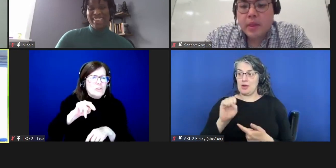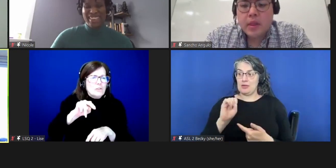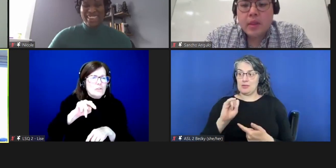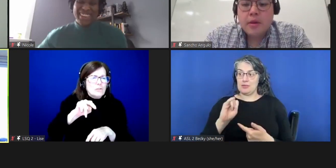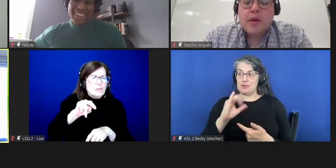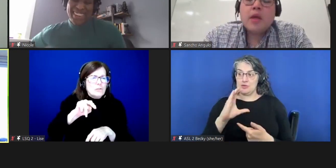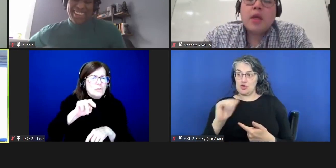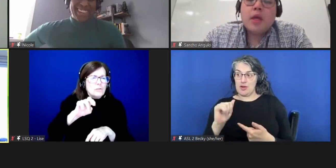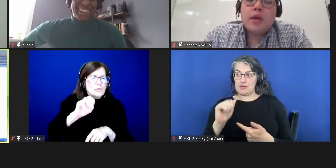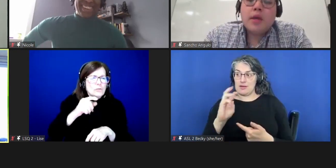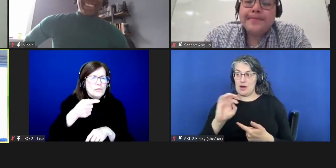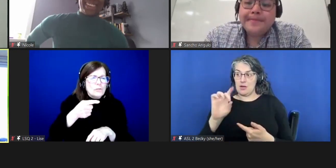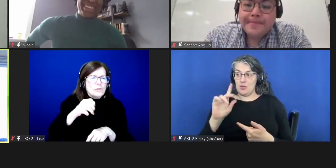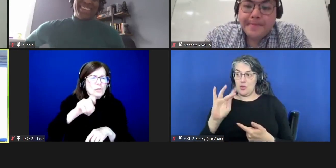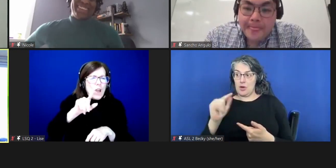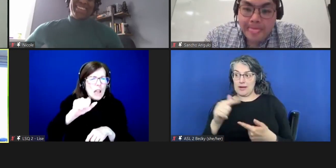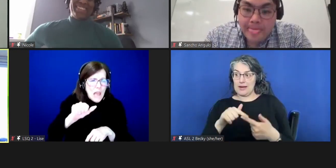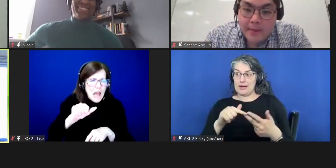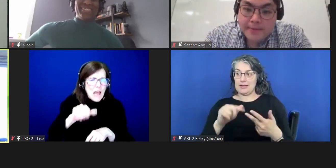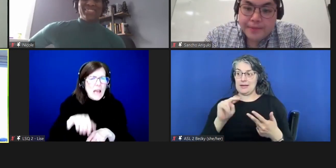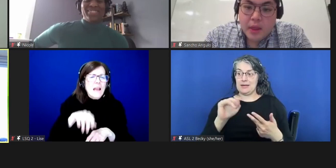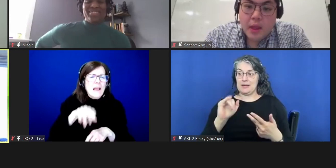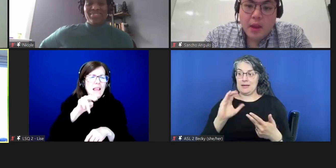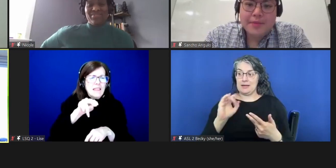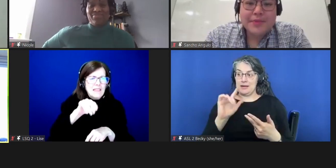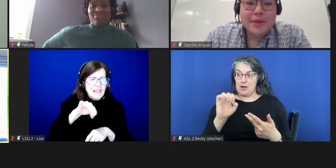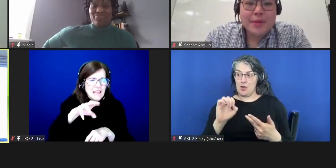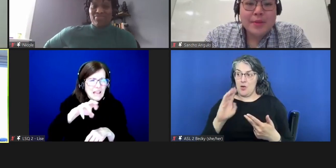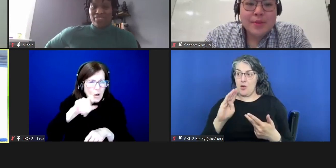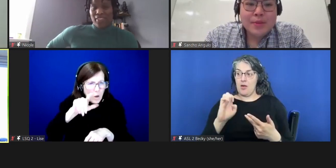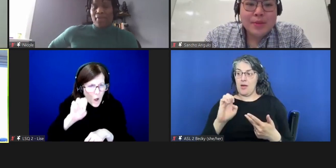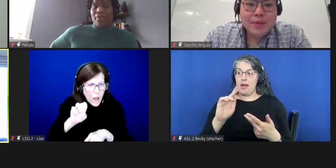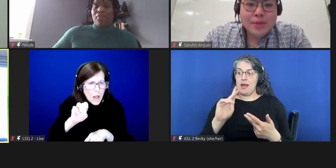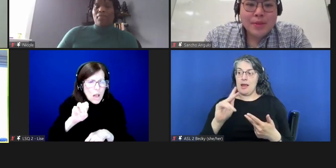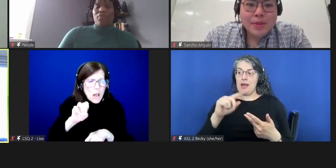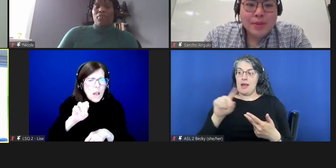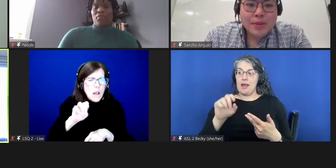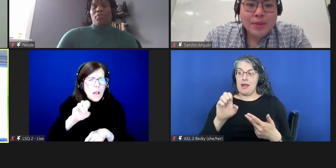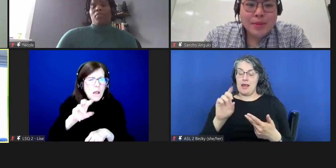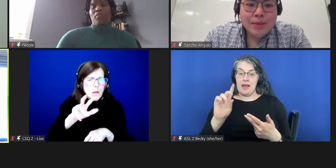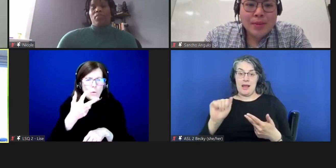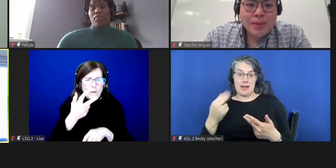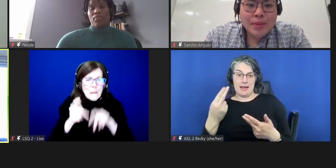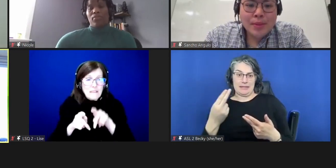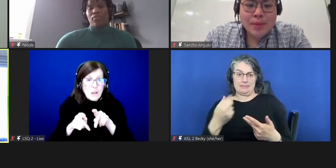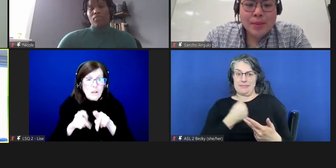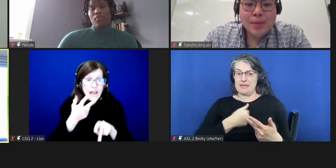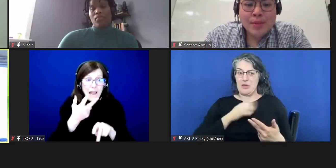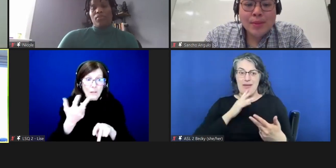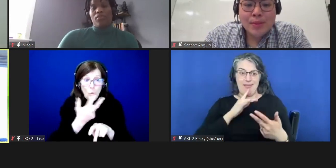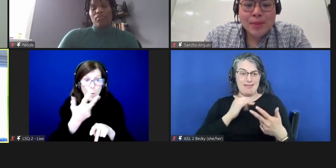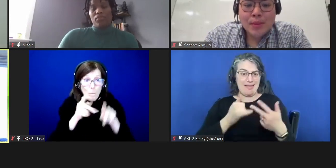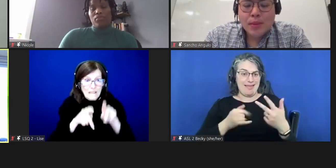personne, Nicole Benzake, et qui sont pour moi des exemples,